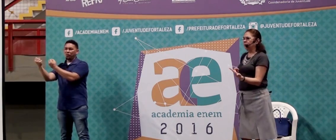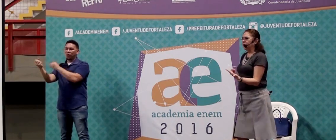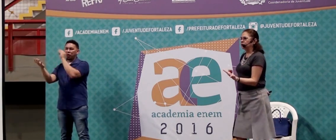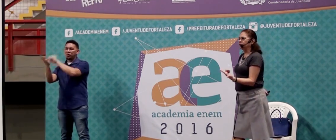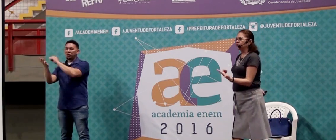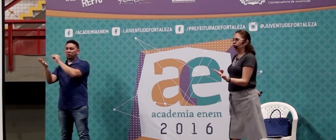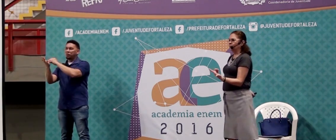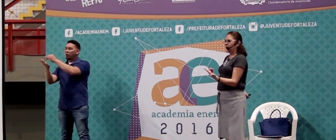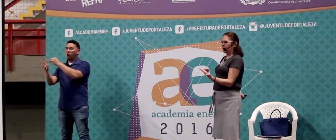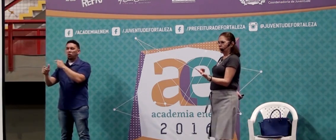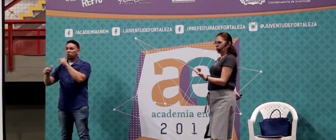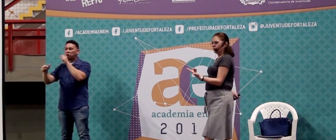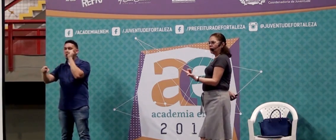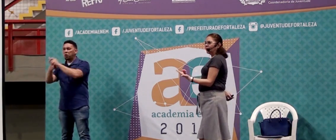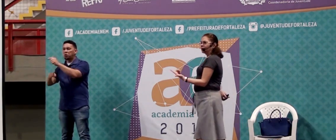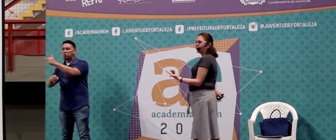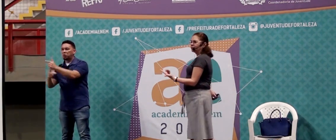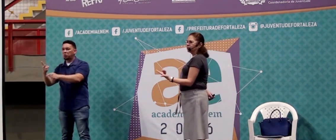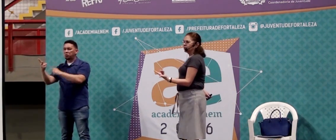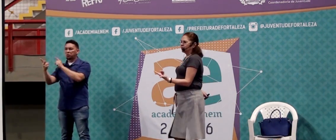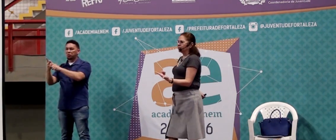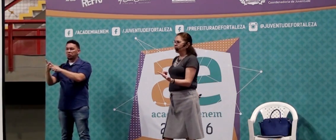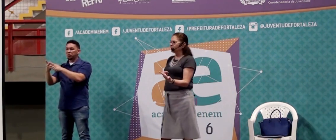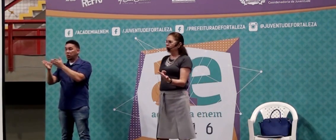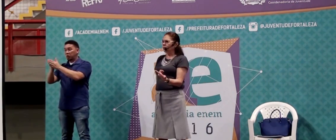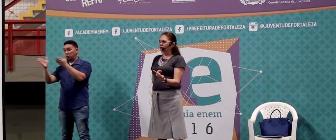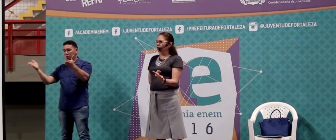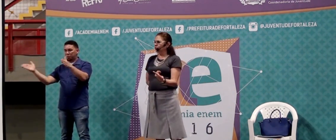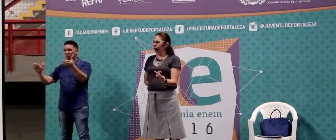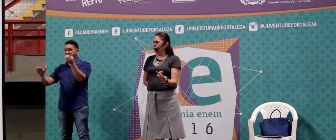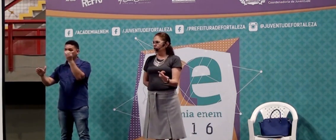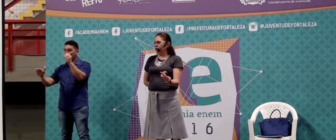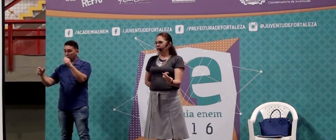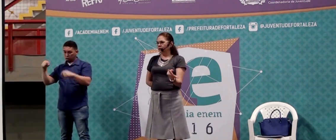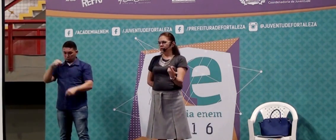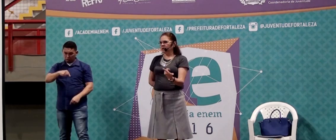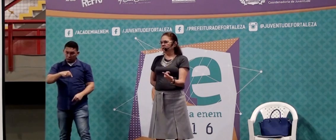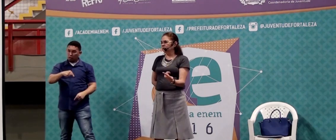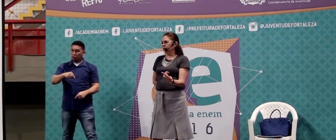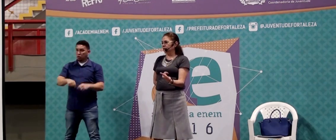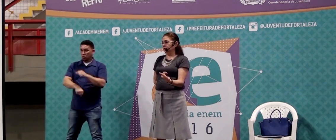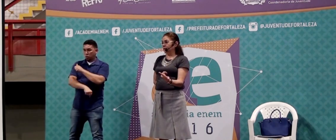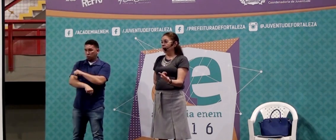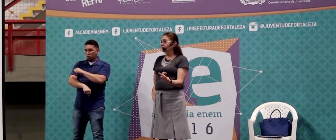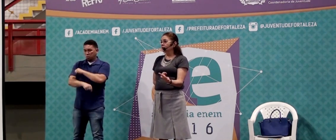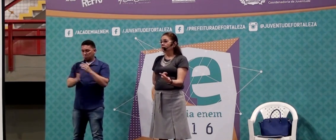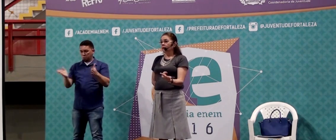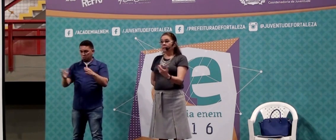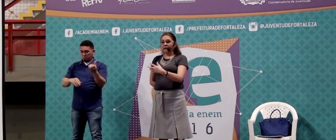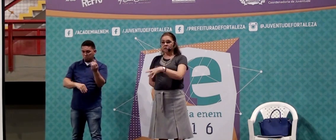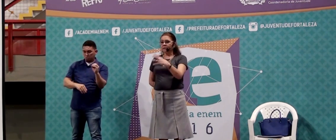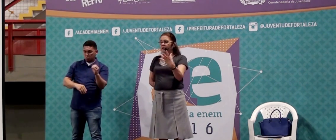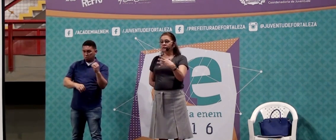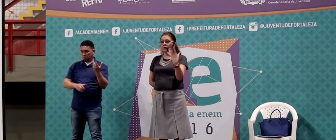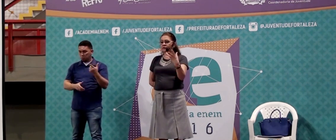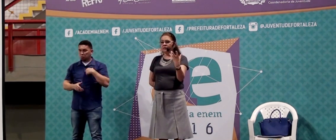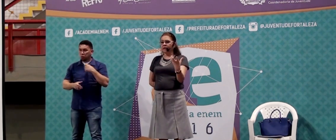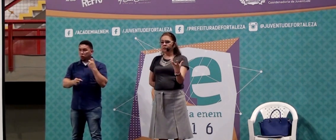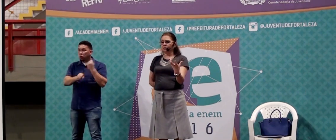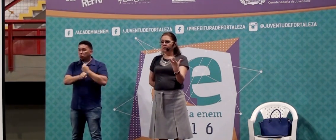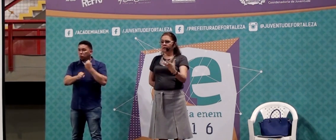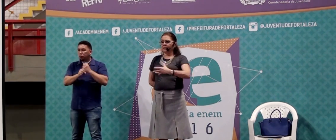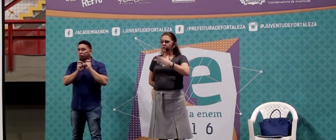de perspectiva de emprego. Na década de 60, o metrô do Rio de Janeiro, início dos anos 70, praticamente